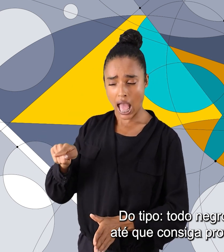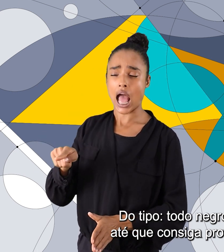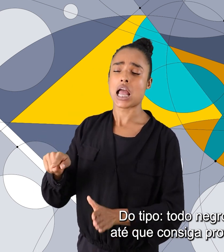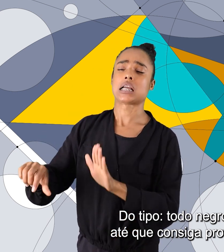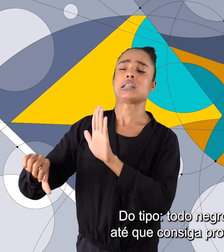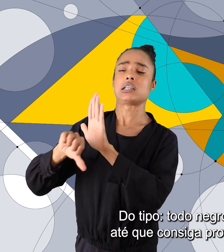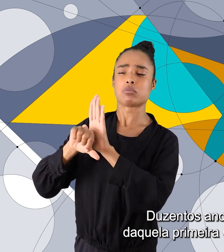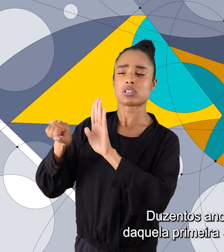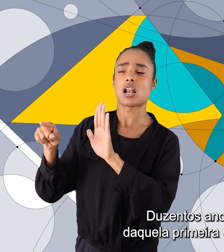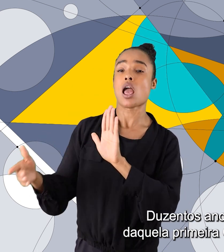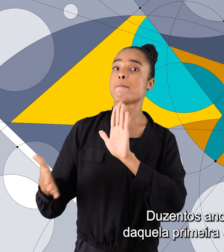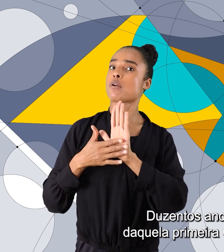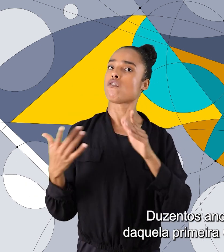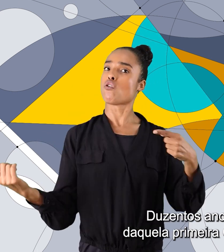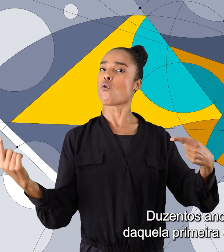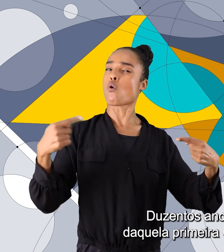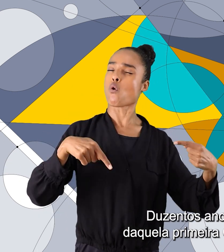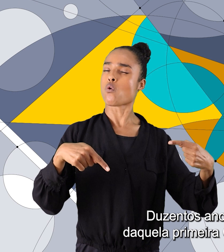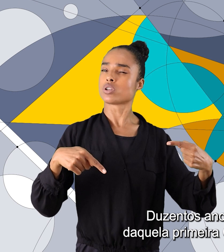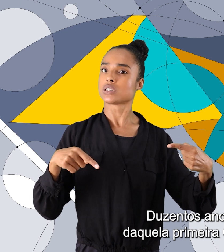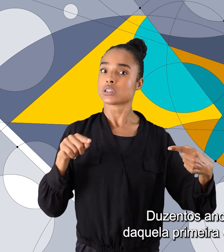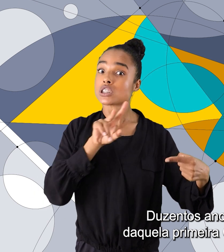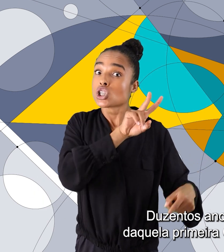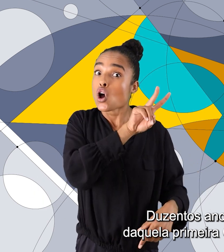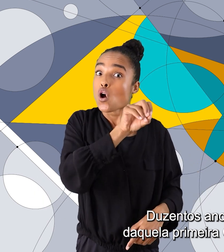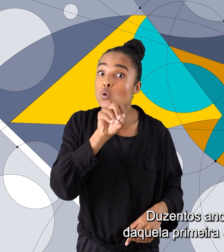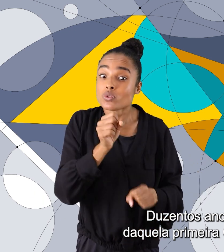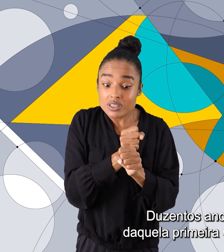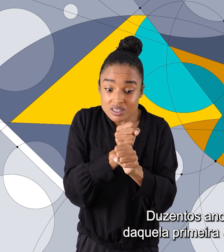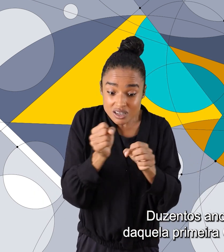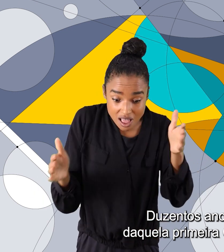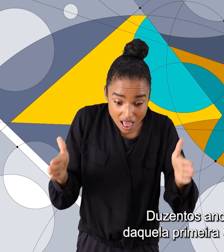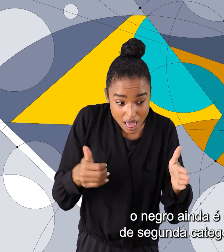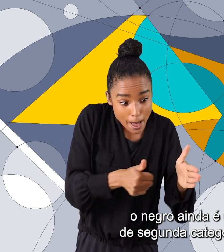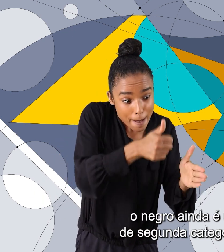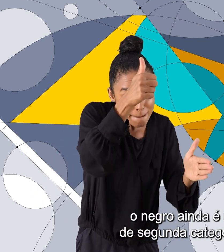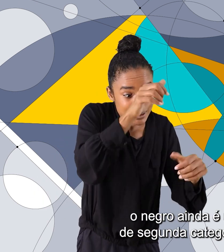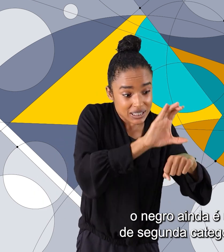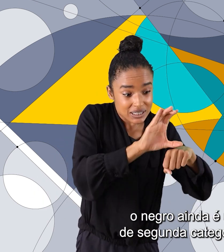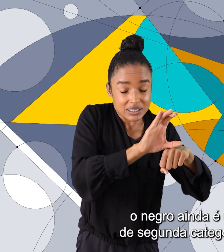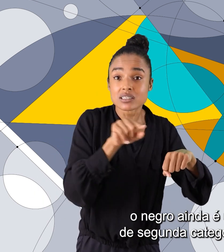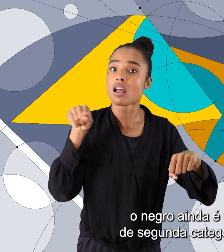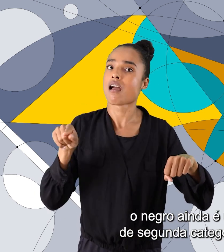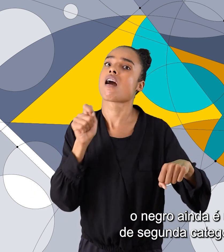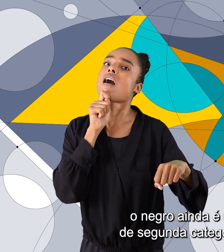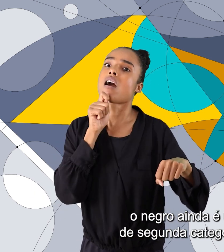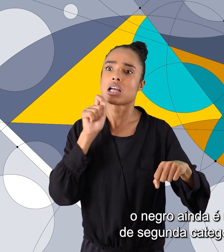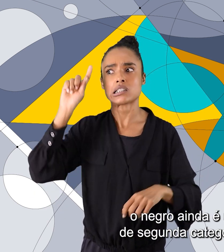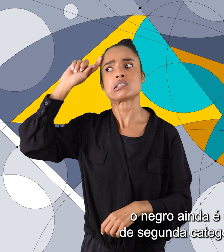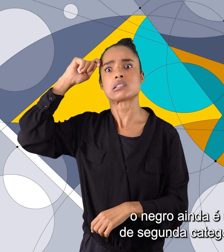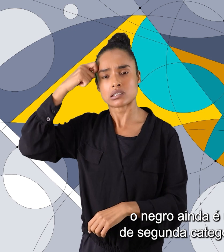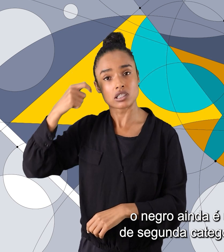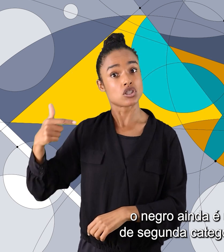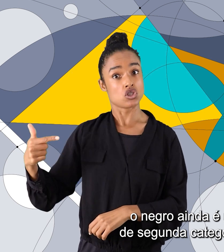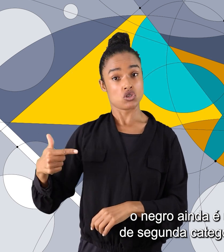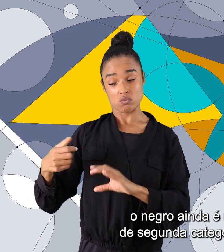contrário. 200 anos depois daquela primeira Constituição, o negro ainda é um cidadão de